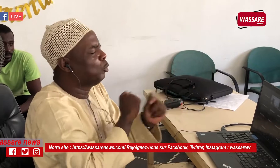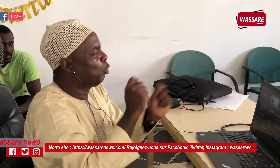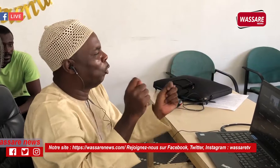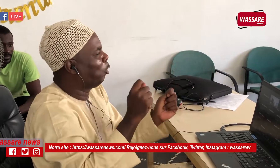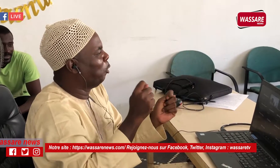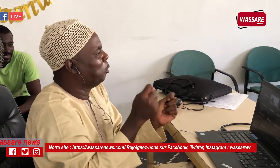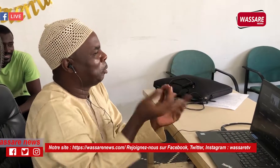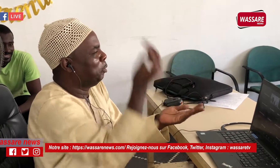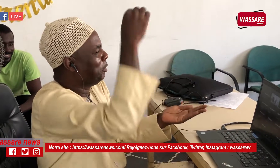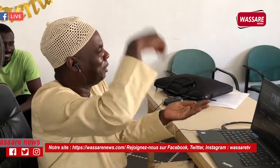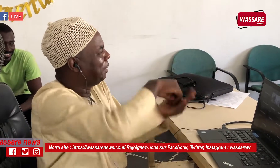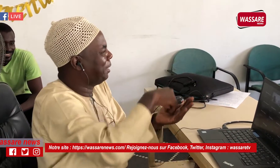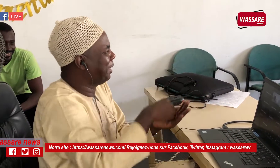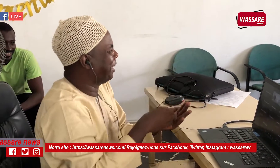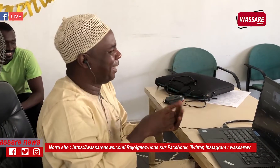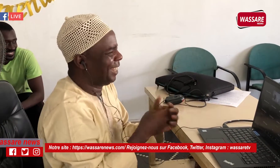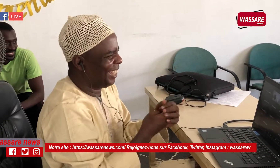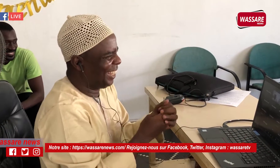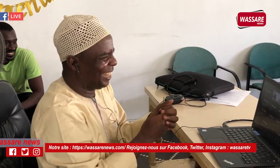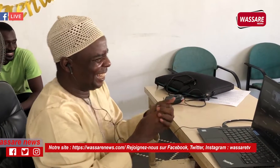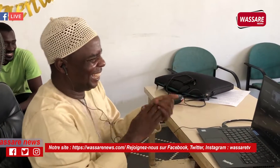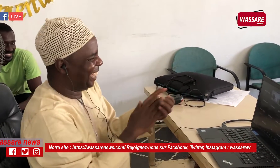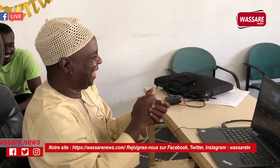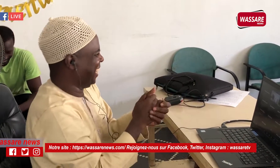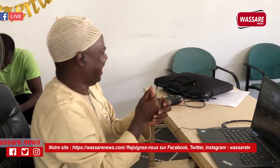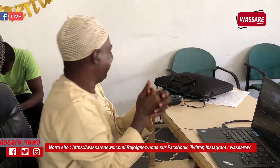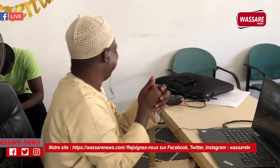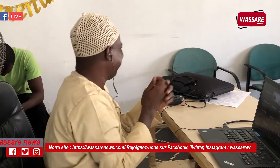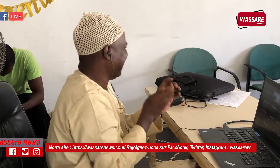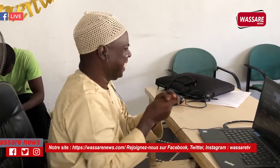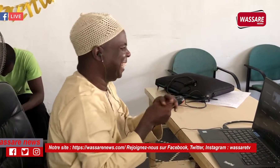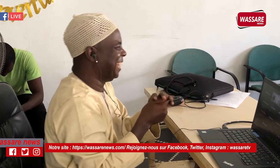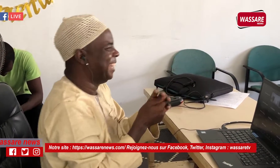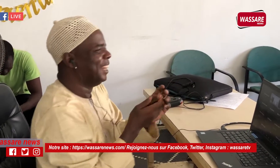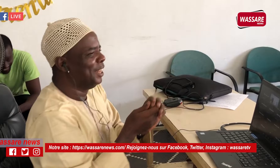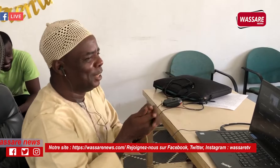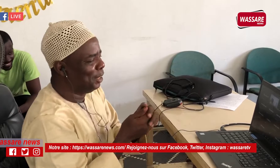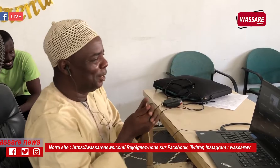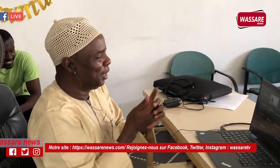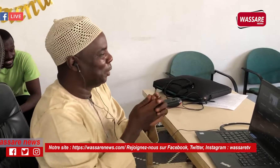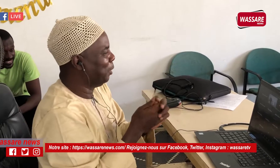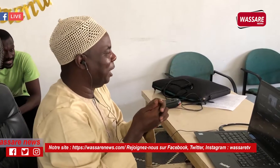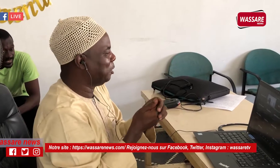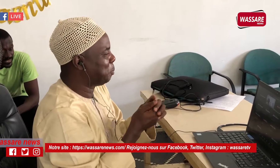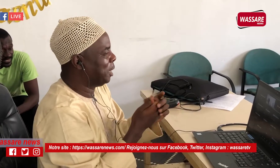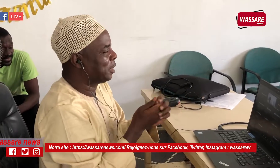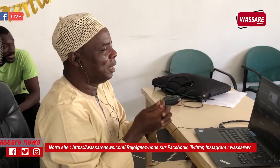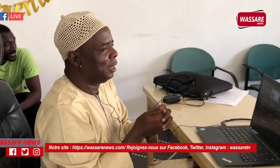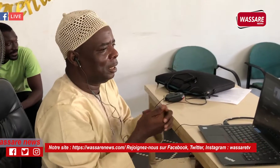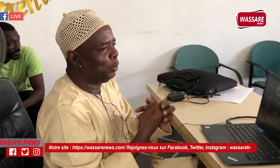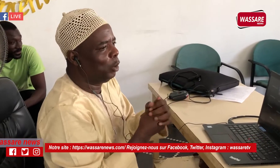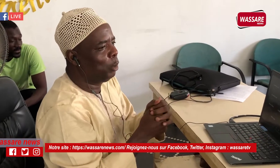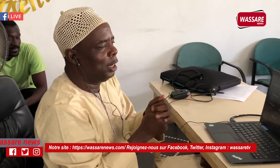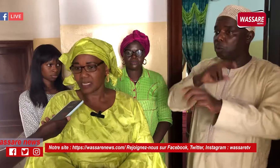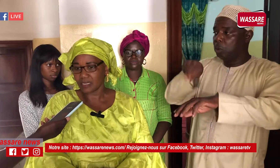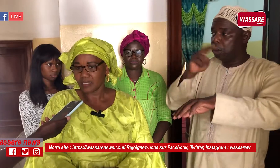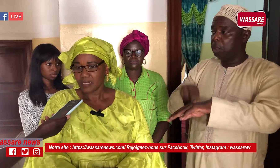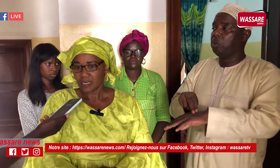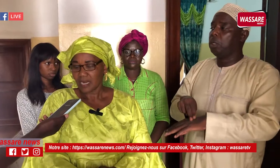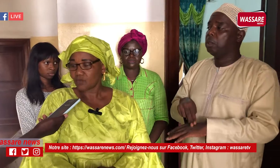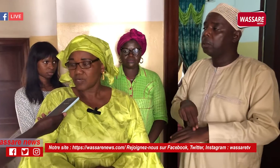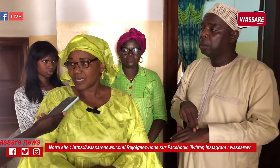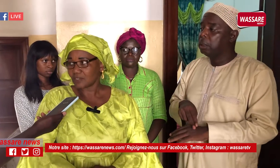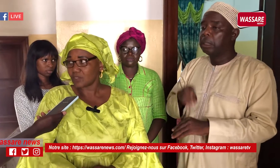puisqu'on parle du CFESAF, tout le monde sait que le CFESAF a un maillage national. On retrouve le comité dans toutes